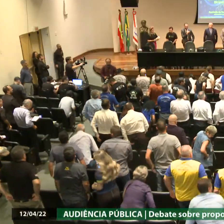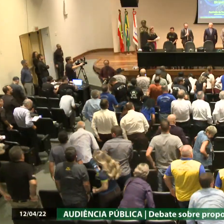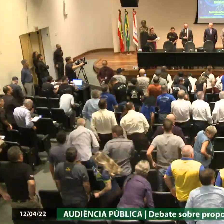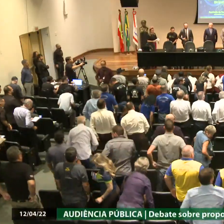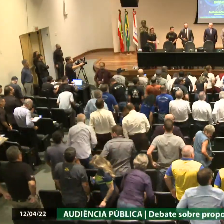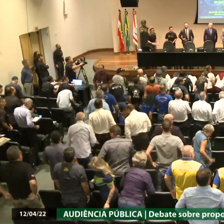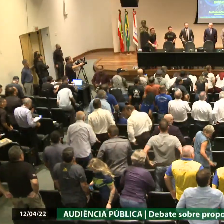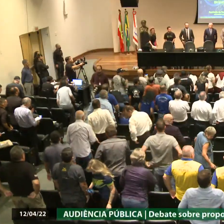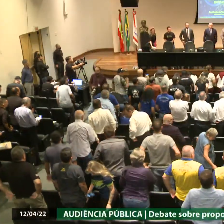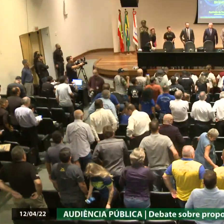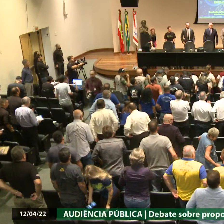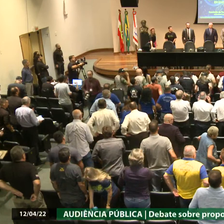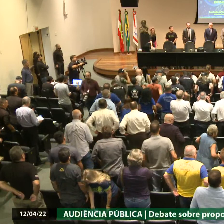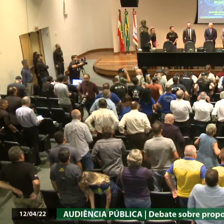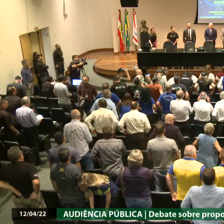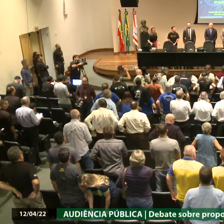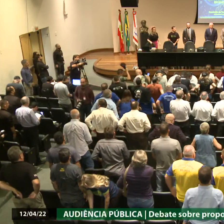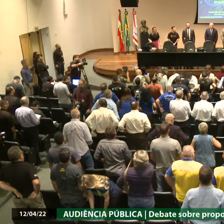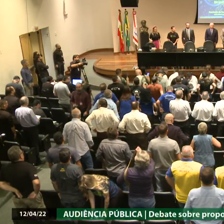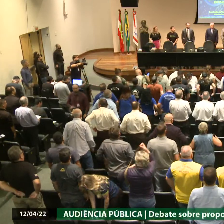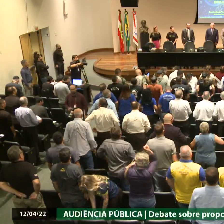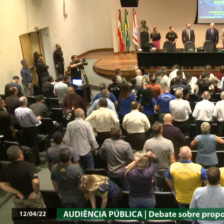E aí